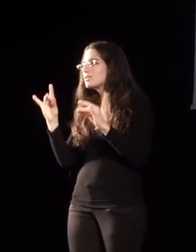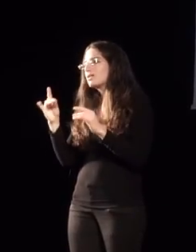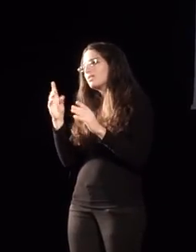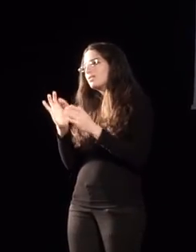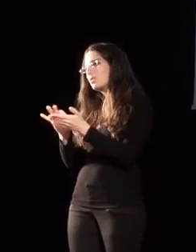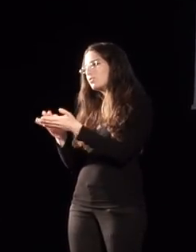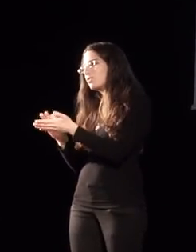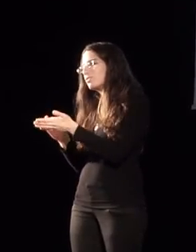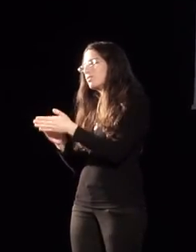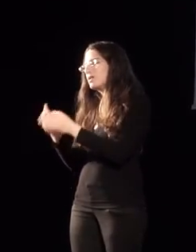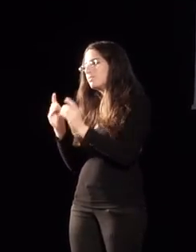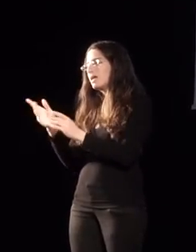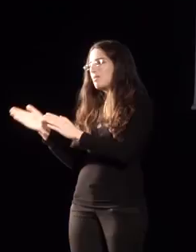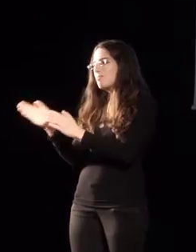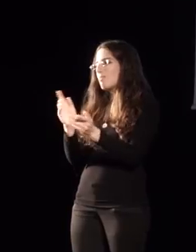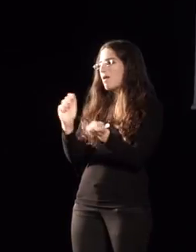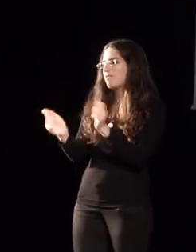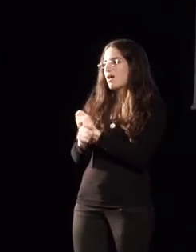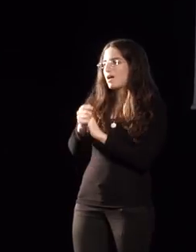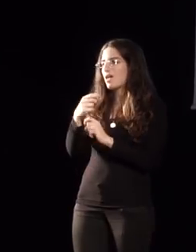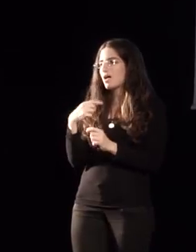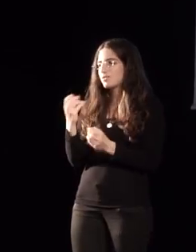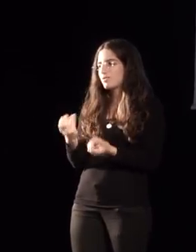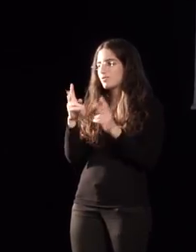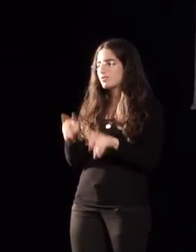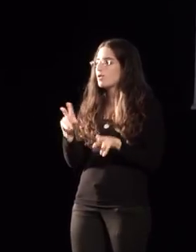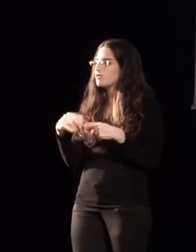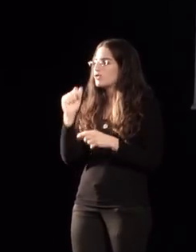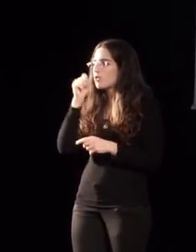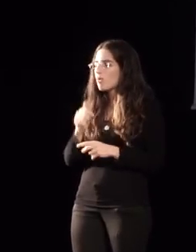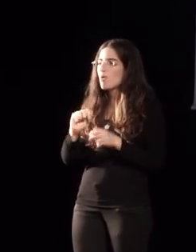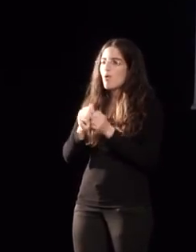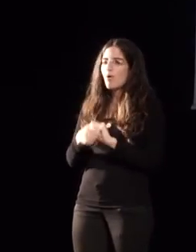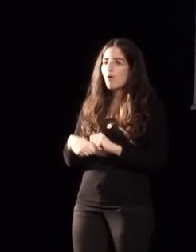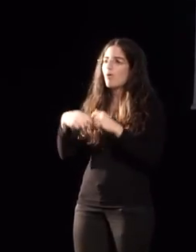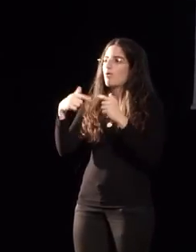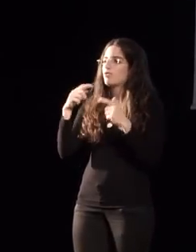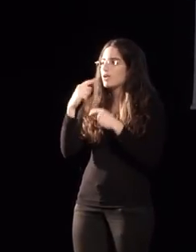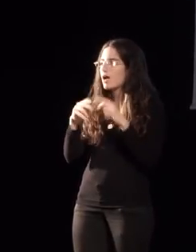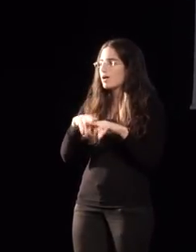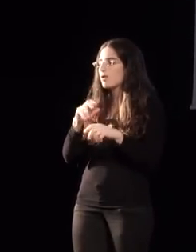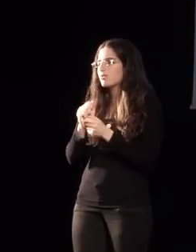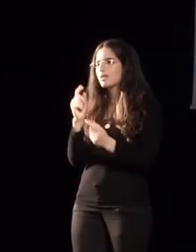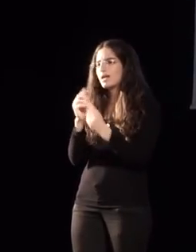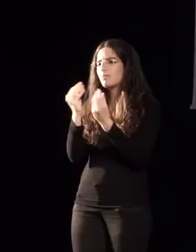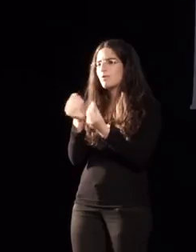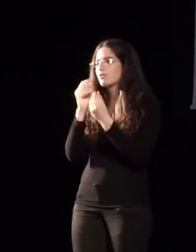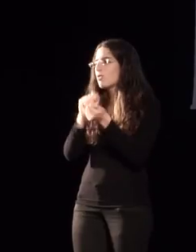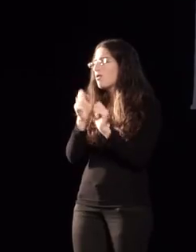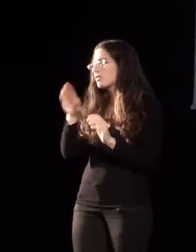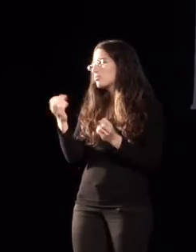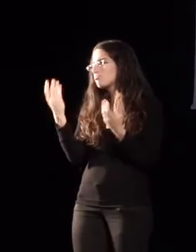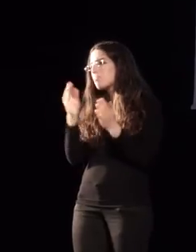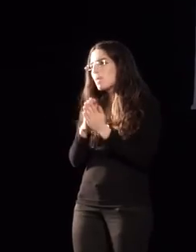שלו במעבר לטבעונות, ויום אחרי זה, או שבוע אחרי זה, או שנה אחרי זה, הוא יתקל במישהו אחר, או במשהו אחר, או אפילו במתכון, וזה יוסיף את